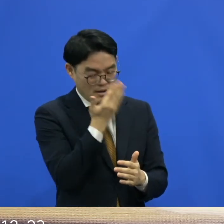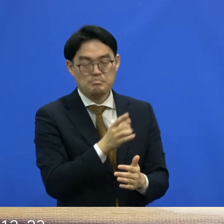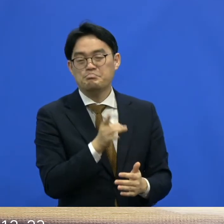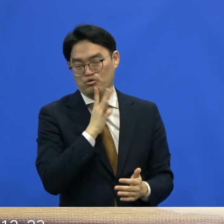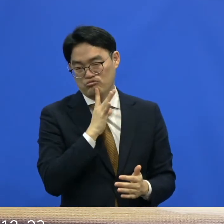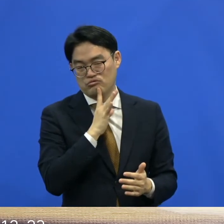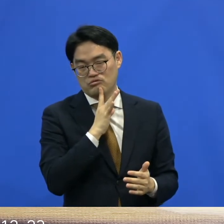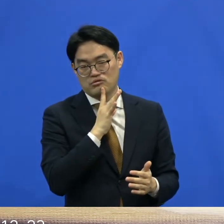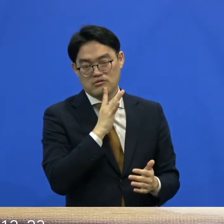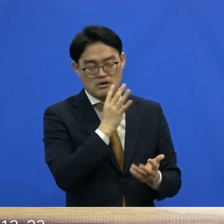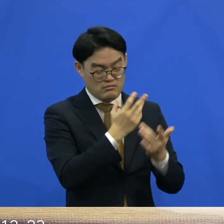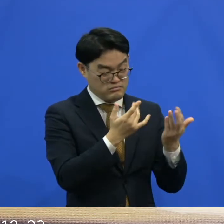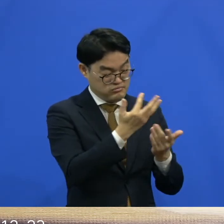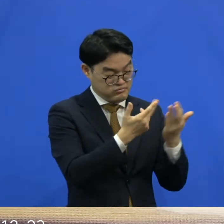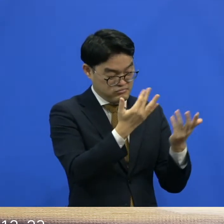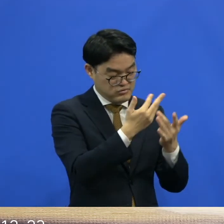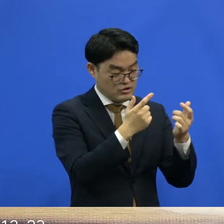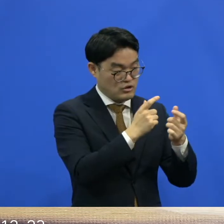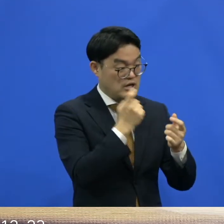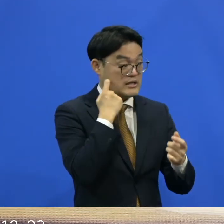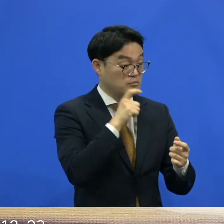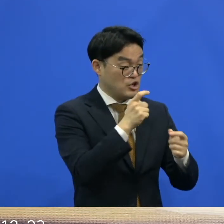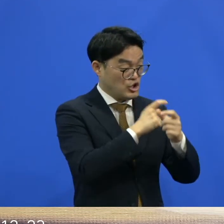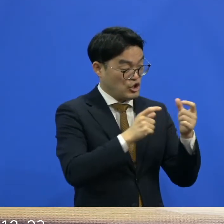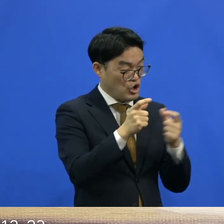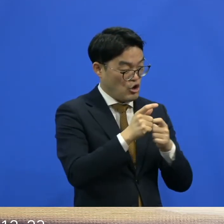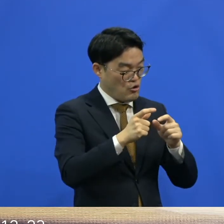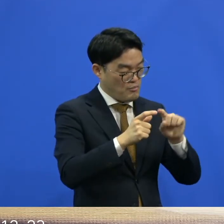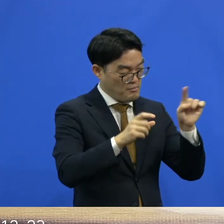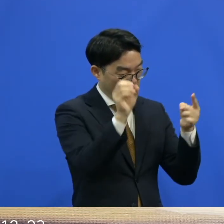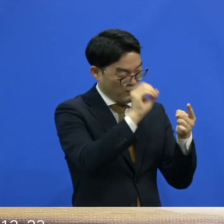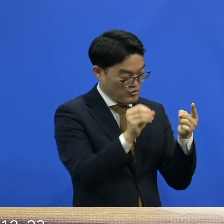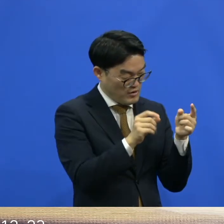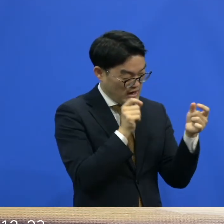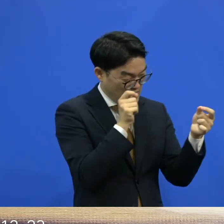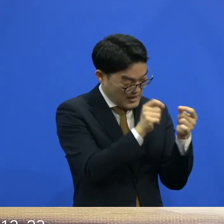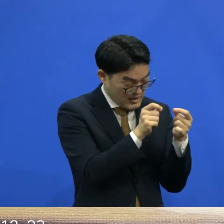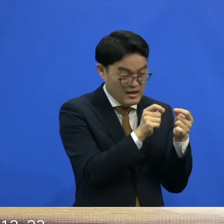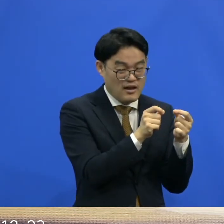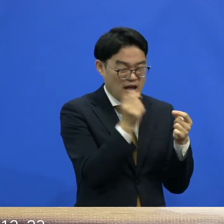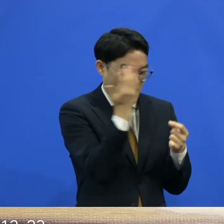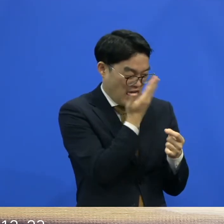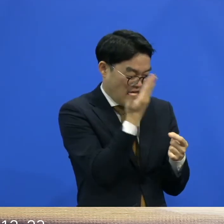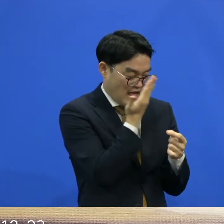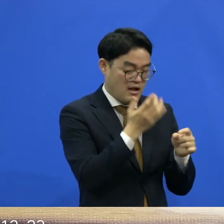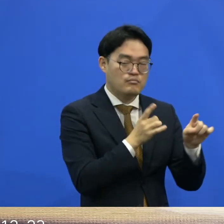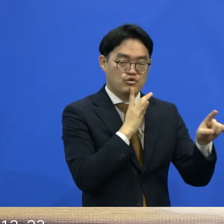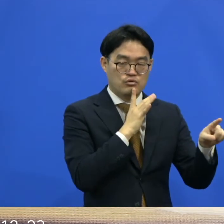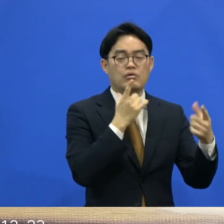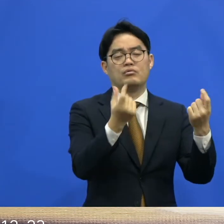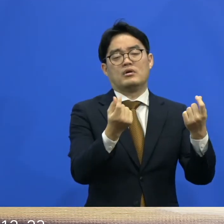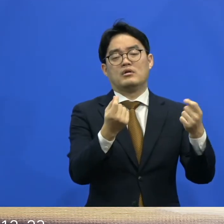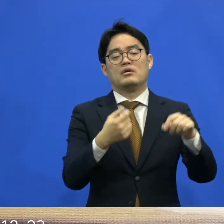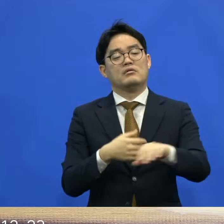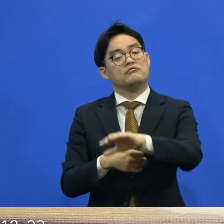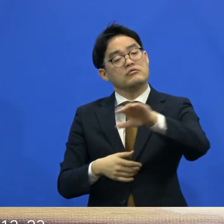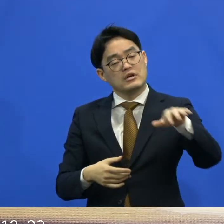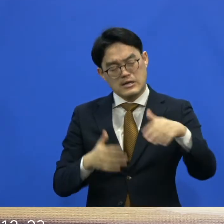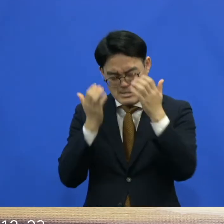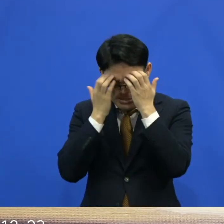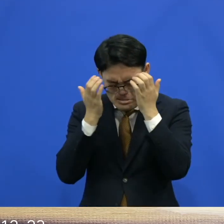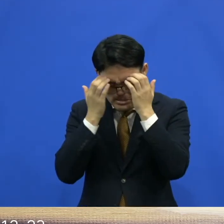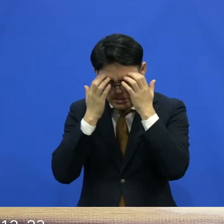시련을 통해 우리를 파괴하시는 하나님이 아니에요. 우리의 영혼이 아름답게 빚어지게